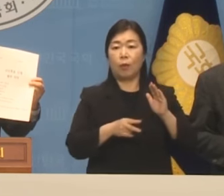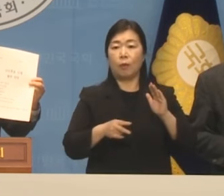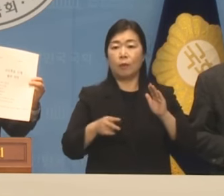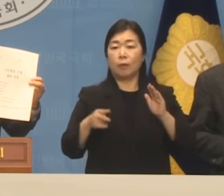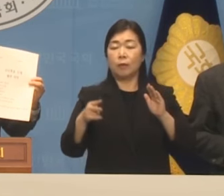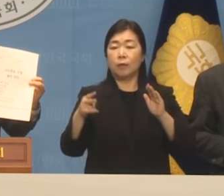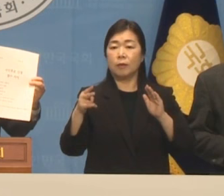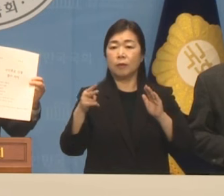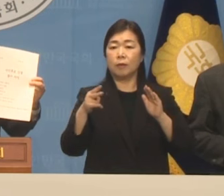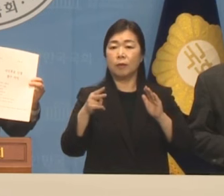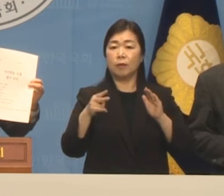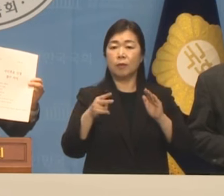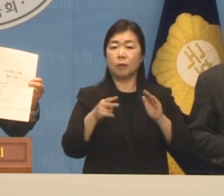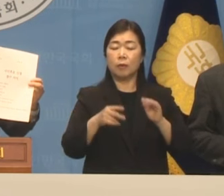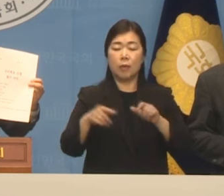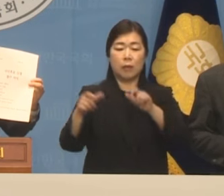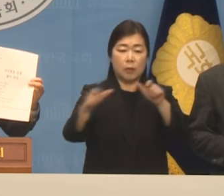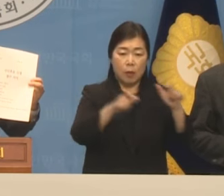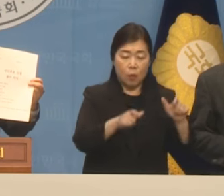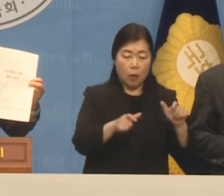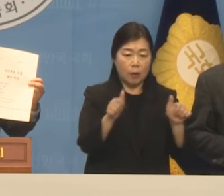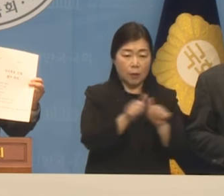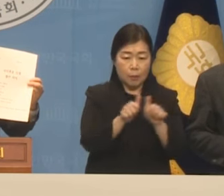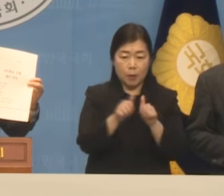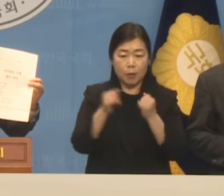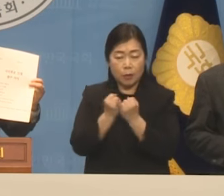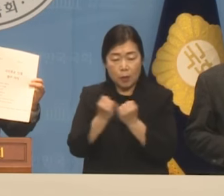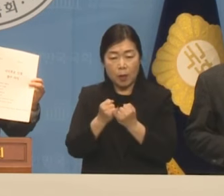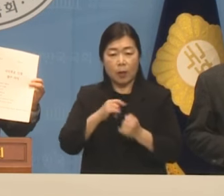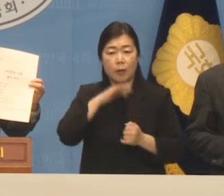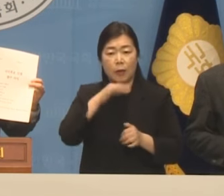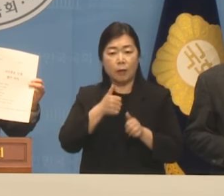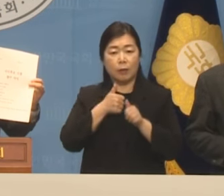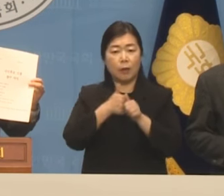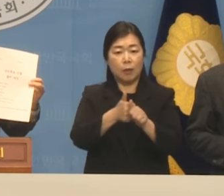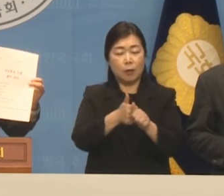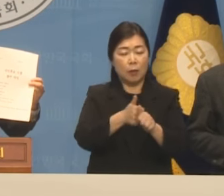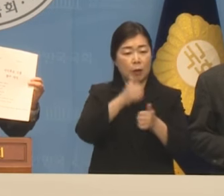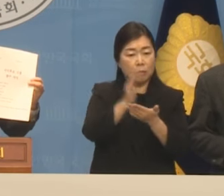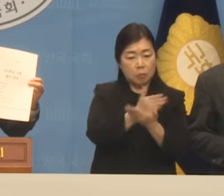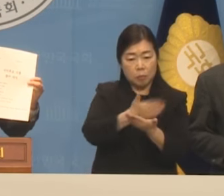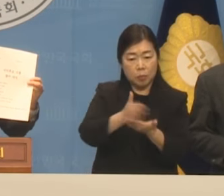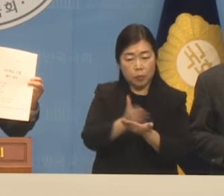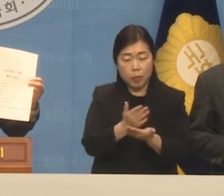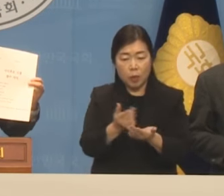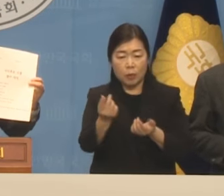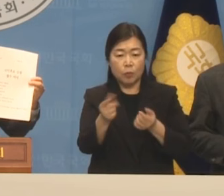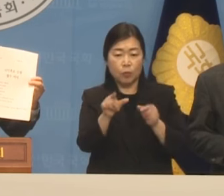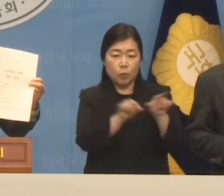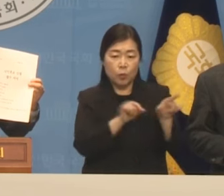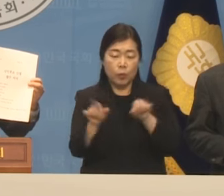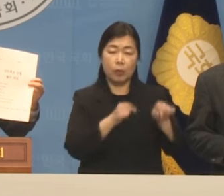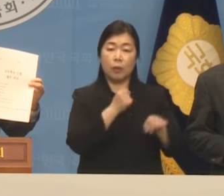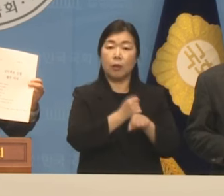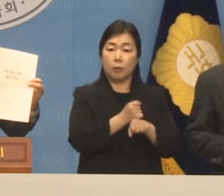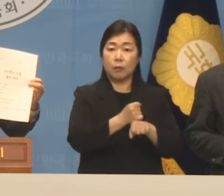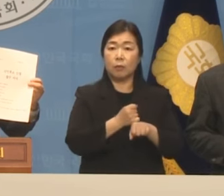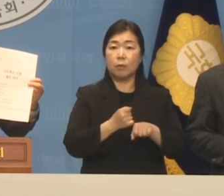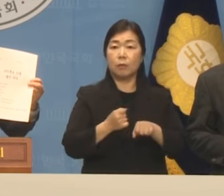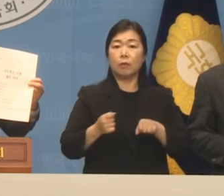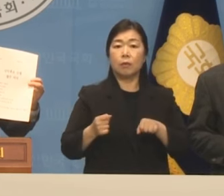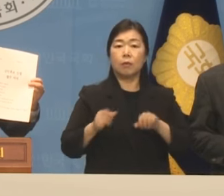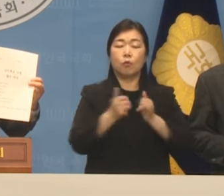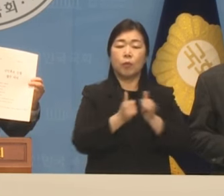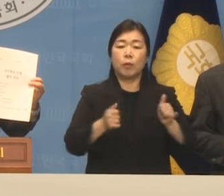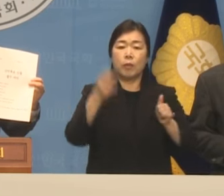그리고 그 지역과 성별과 연령별로 안분된 그런 무작위 추출된 그런 그